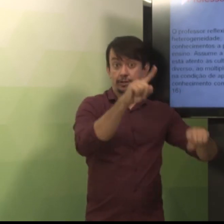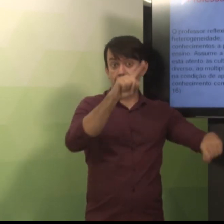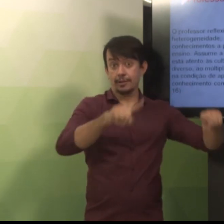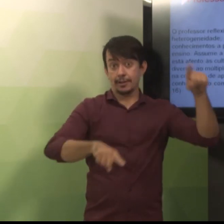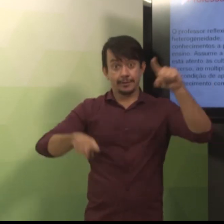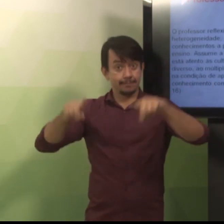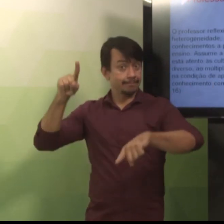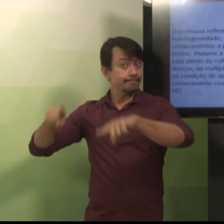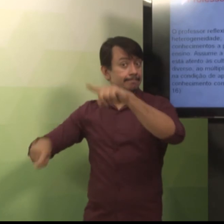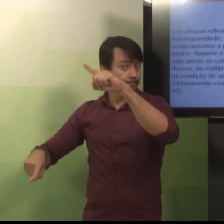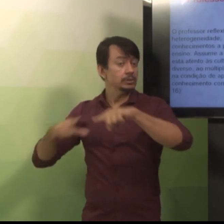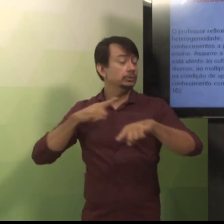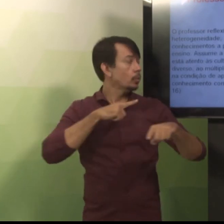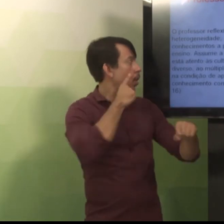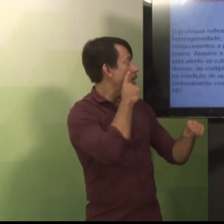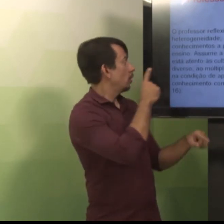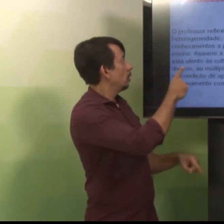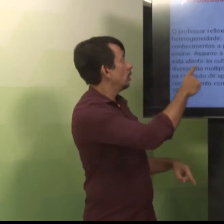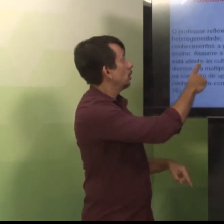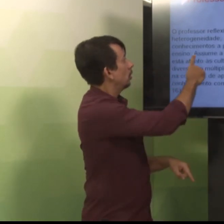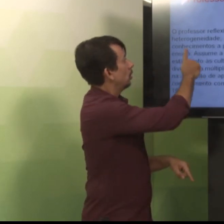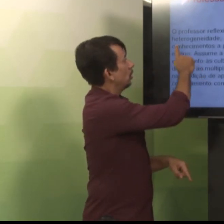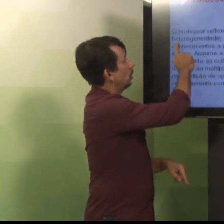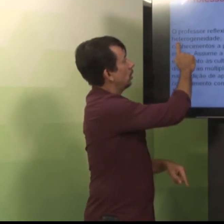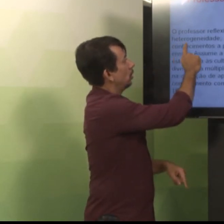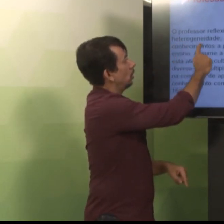nível? Não, há uma variação. Vejam.